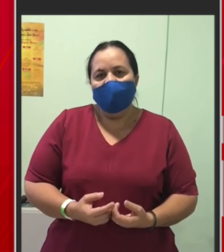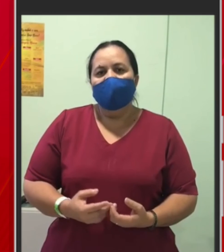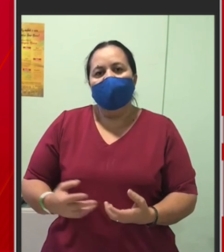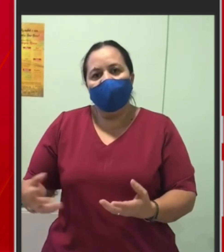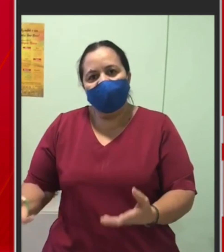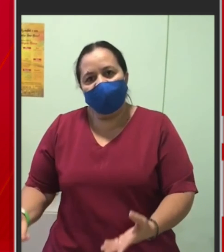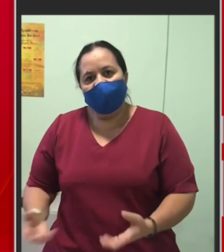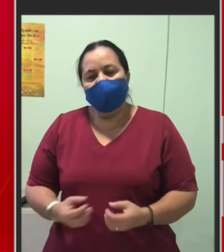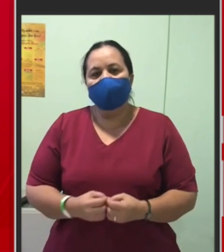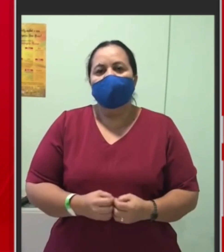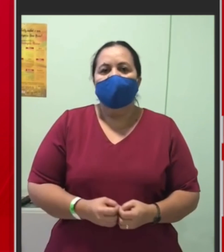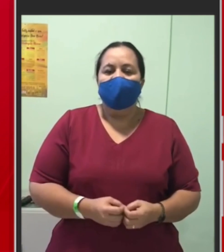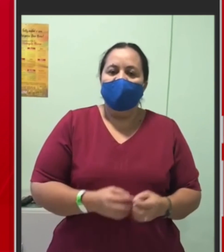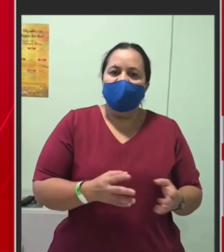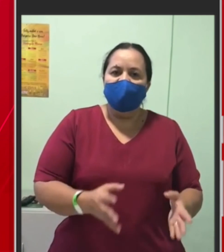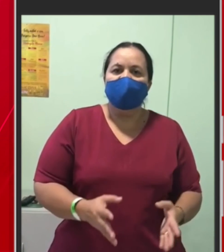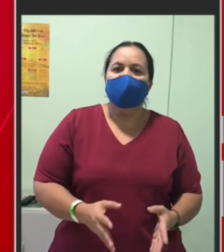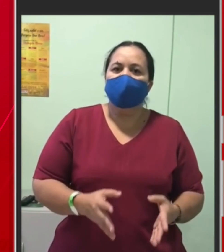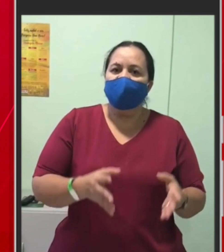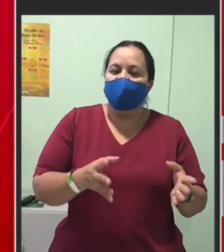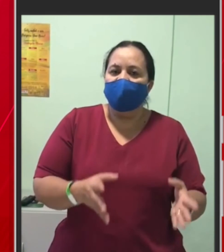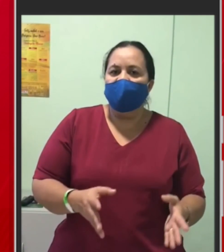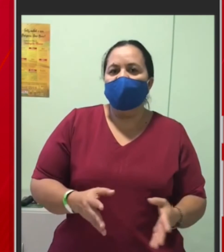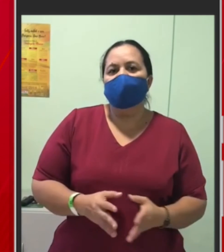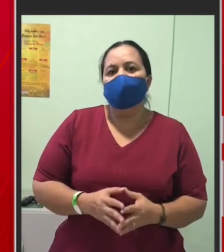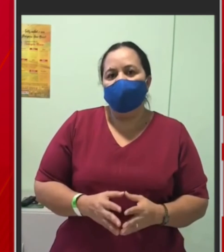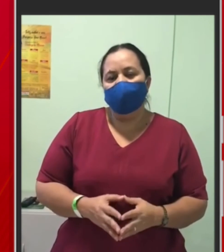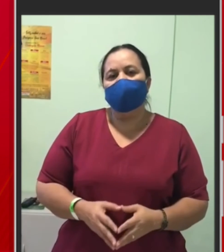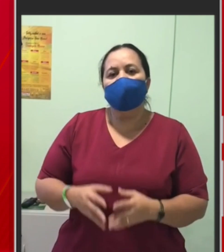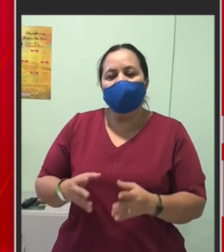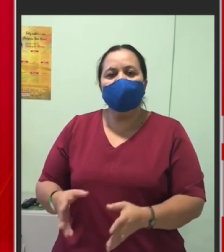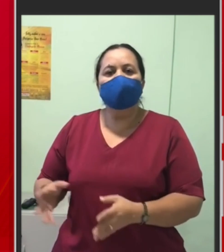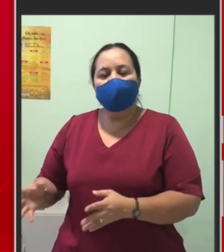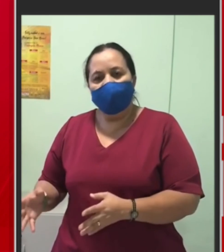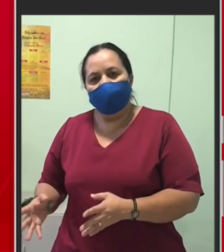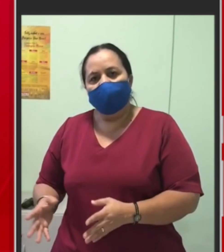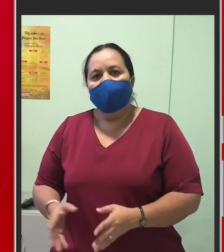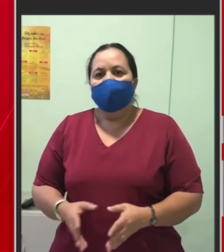dificuldade ao acesso a esses materiais de higiene nesse momento.